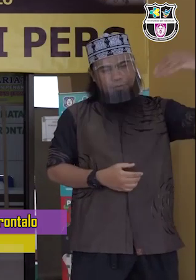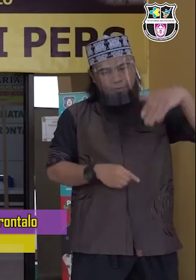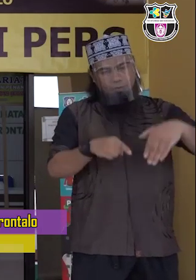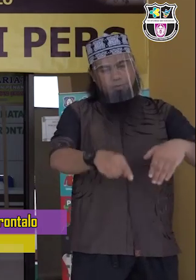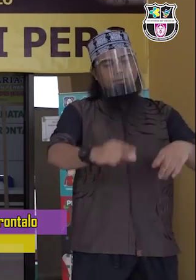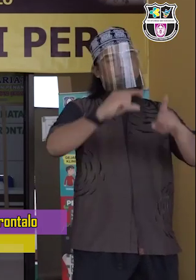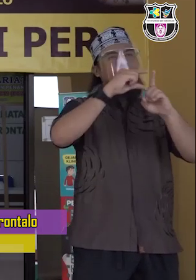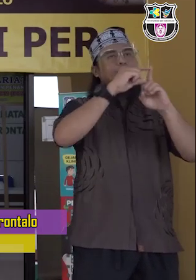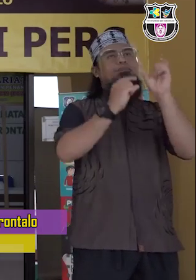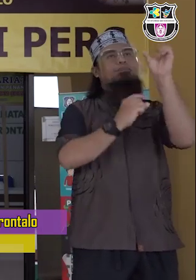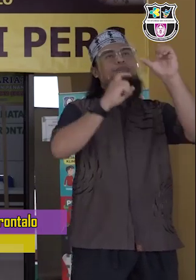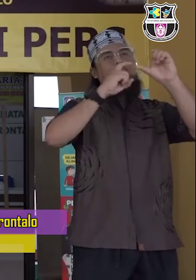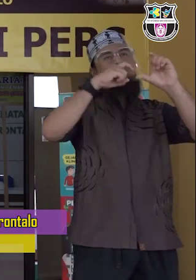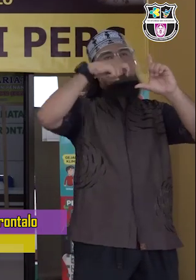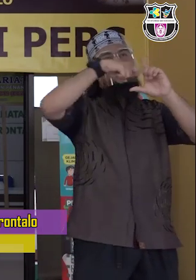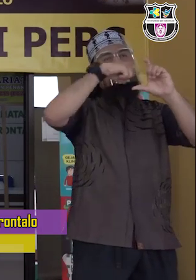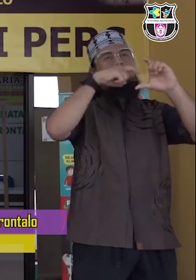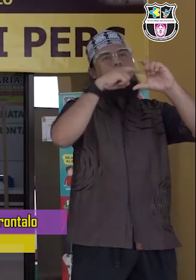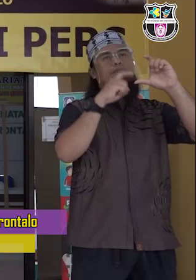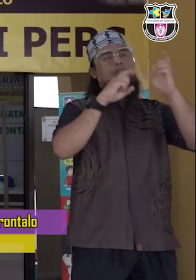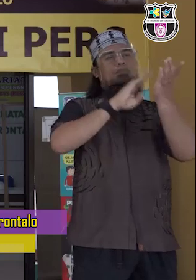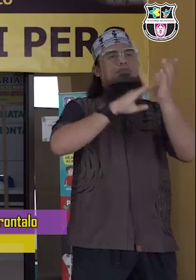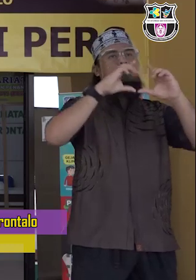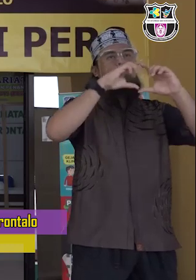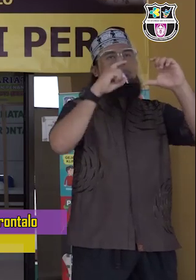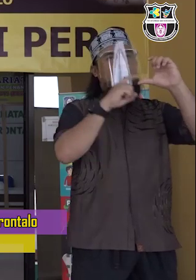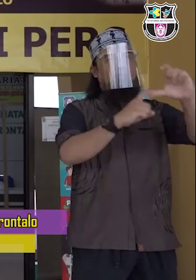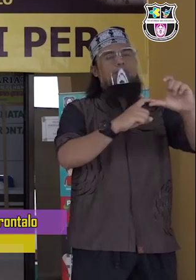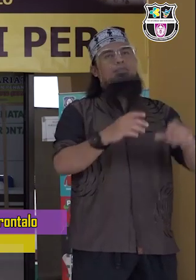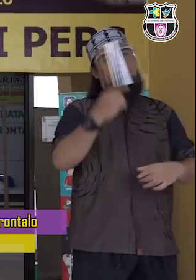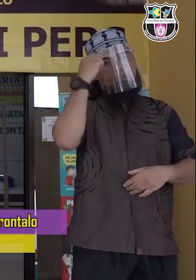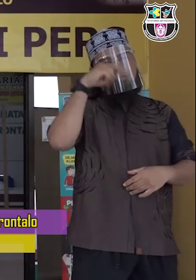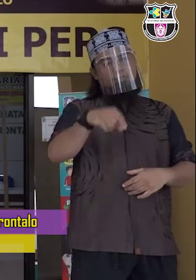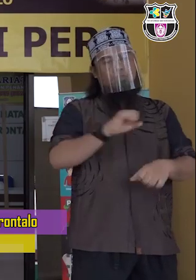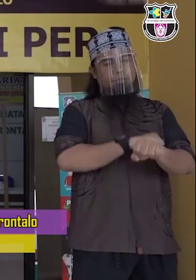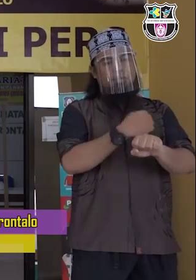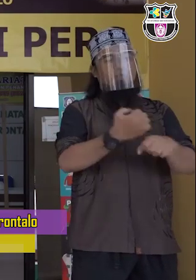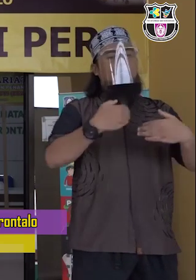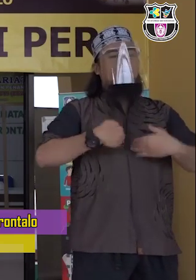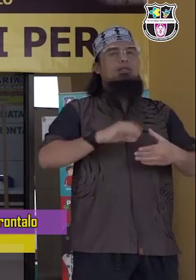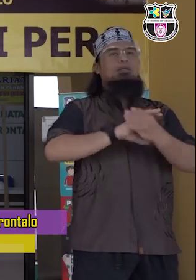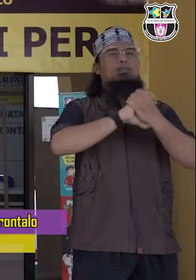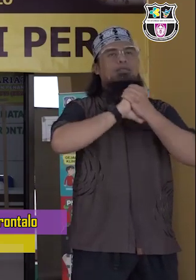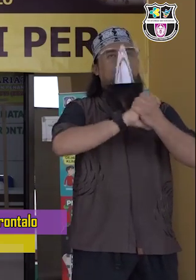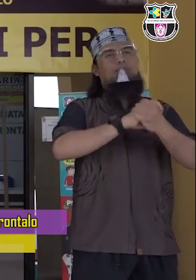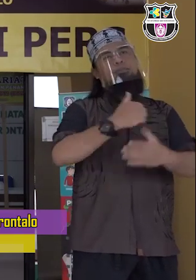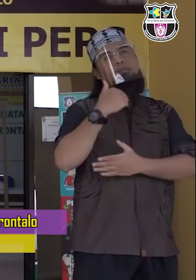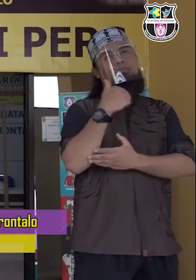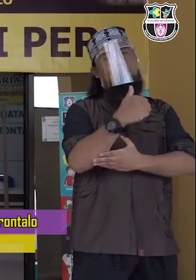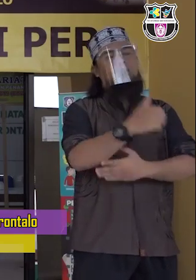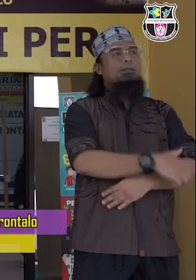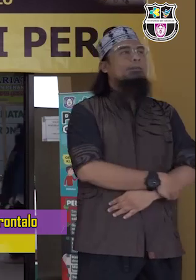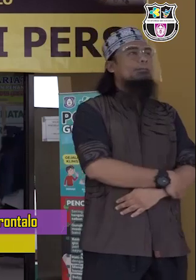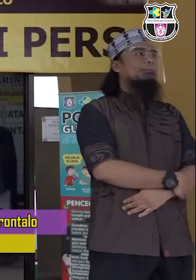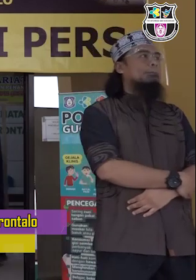bertemu dengan petugas kesehatan, tetap mematuhi protokol kesehatan. Semua pasien, baik ibu